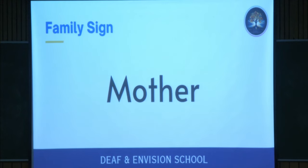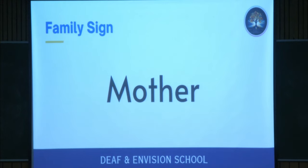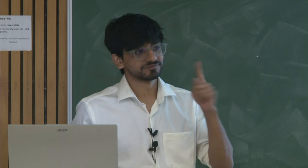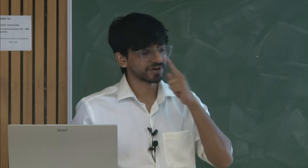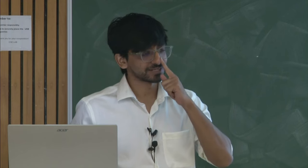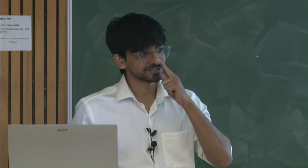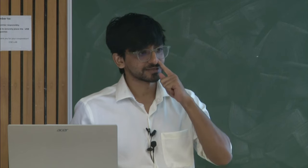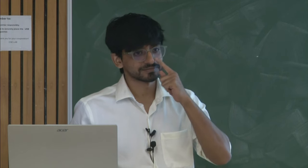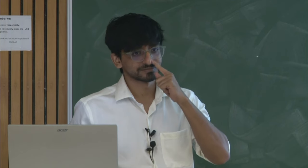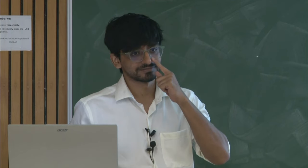Why this?